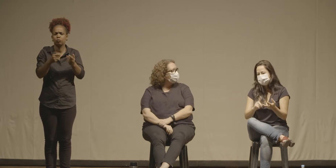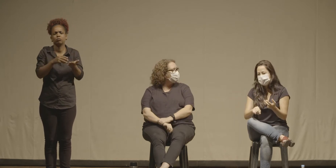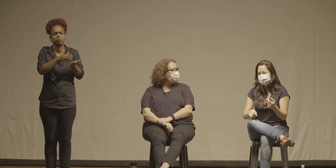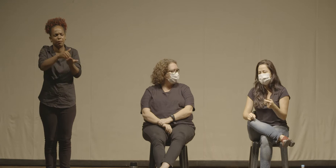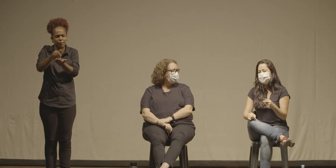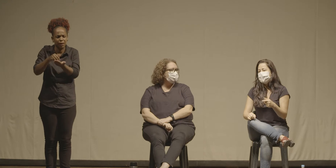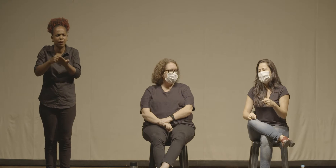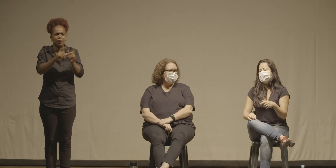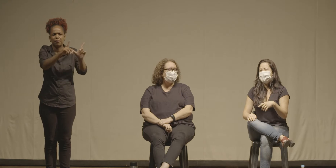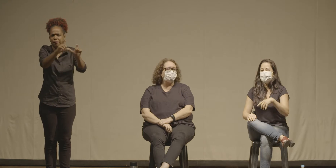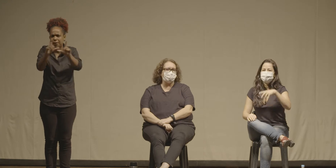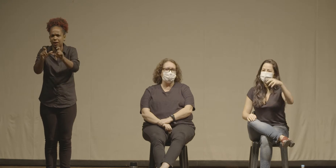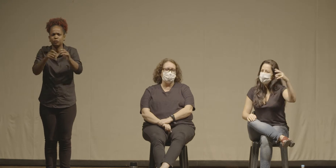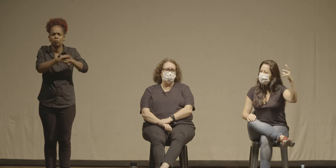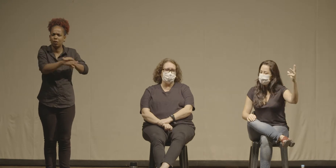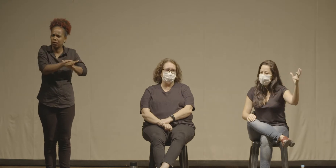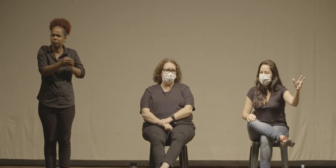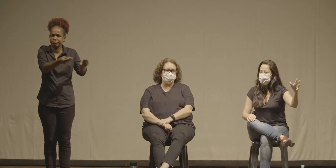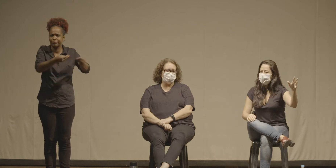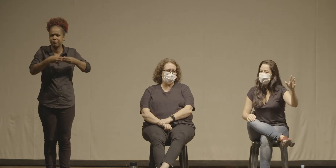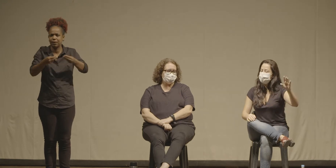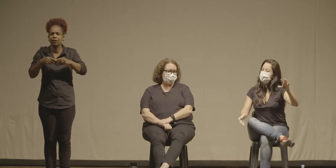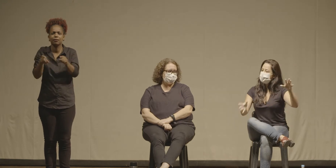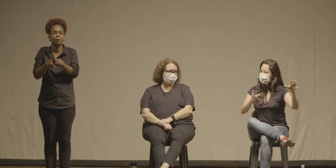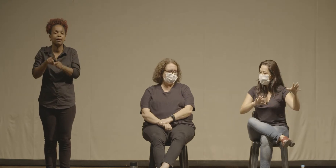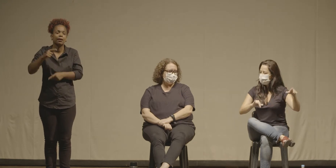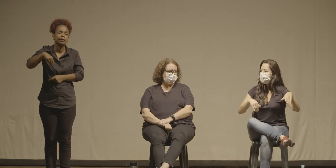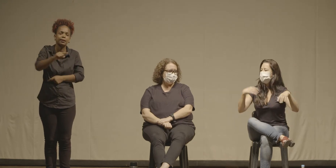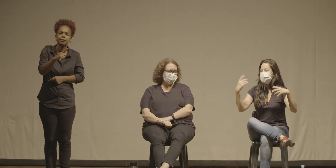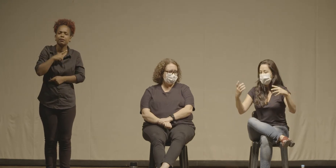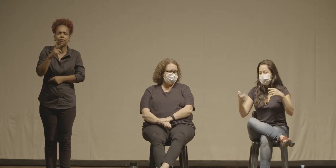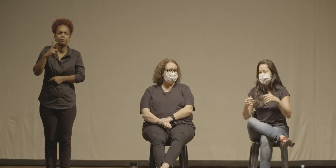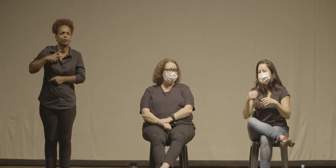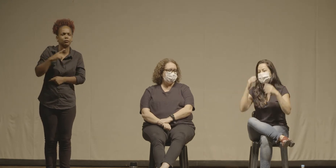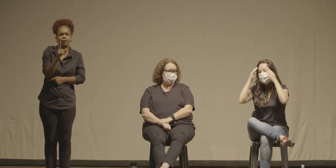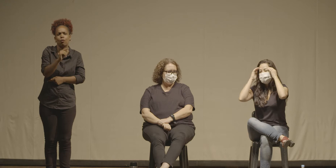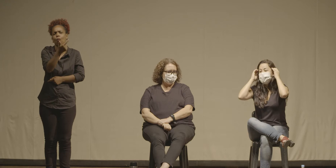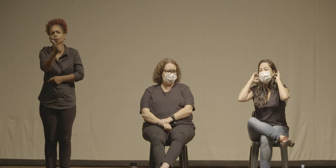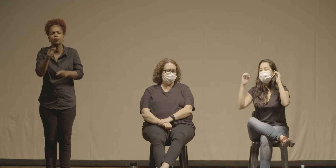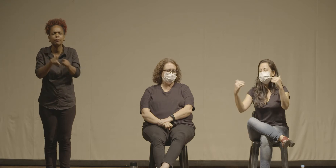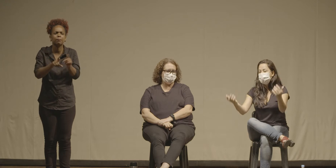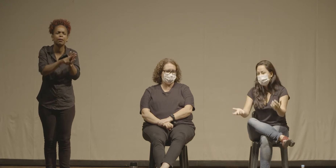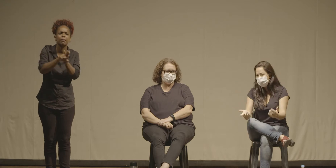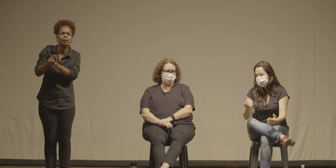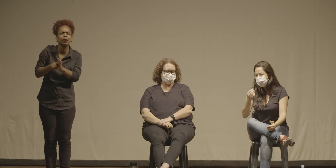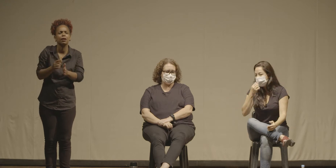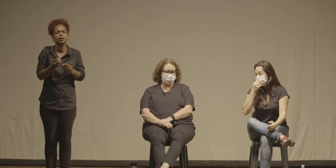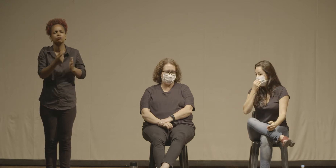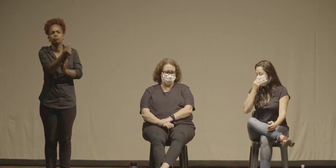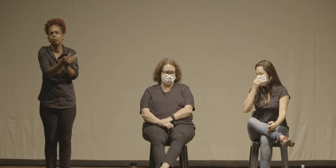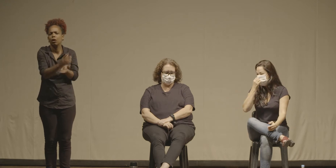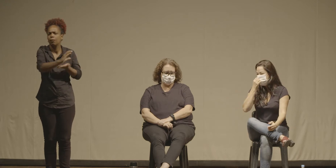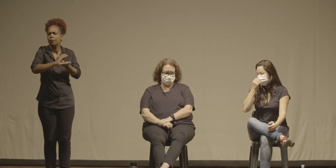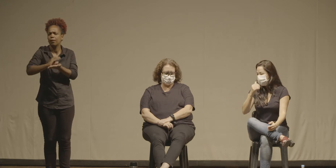as imagens, de repente ir nos arquivos sem ser pessoal e dar uma olhada, ver quanto isso custa, né?